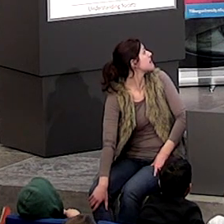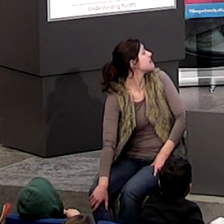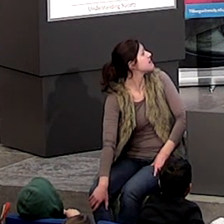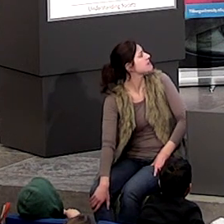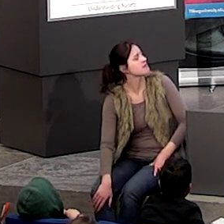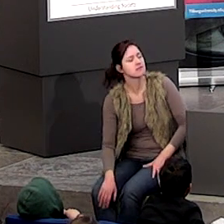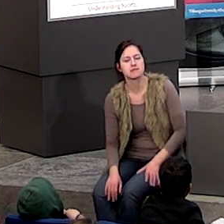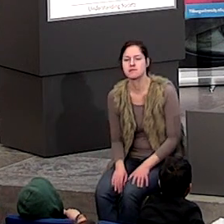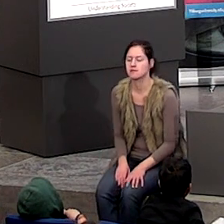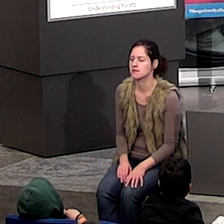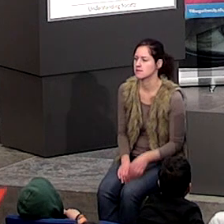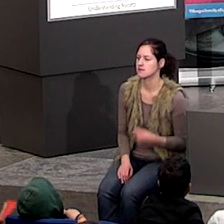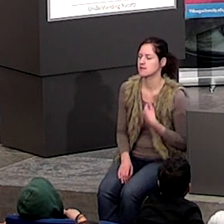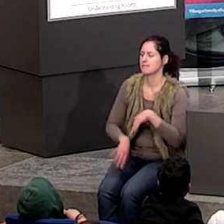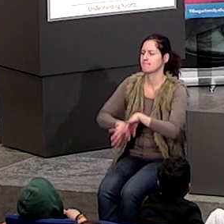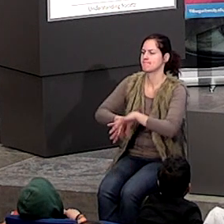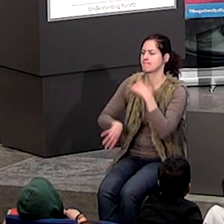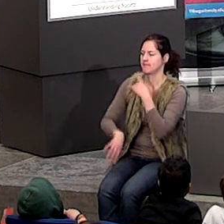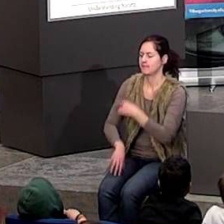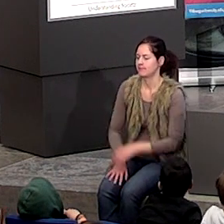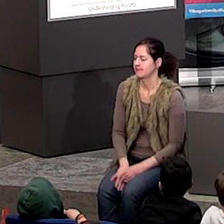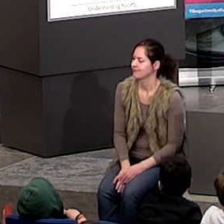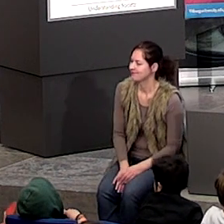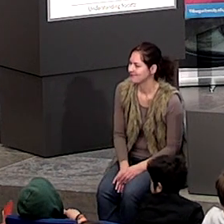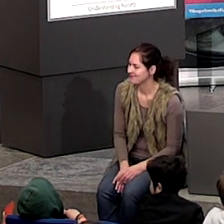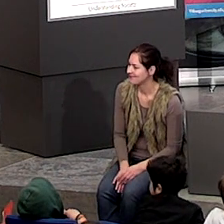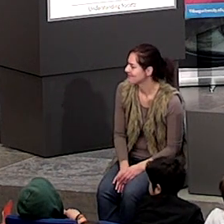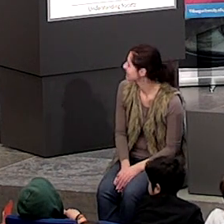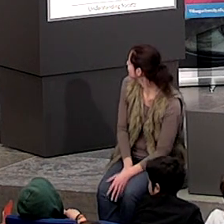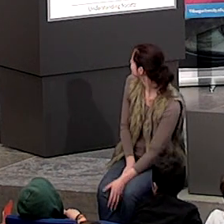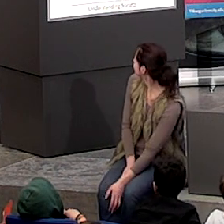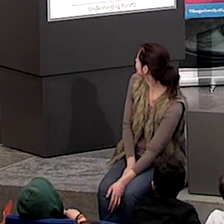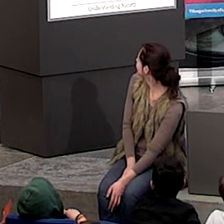Is een beetje onhandige muis dit. Doe het wel even zo.